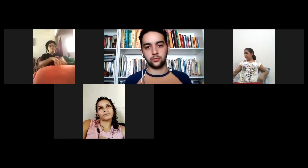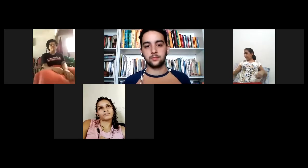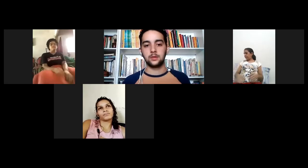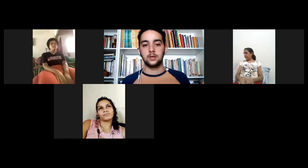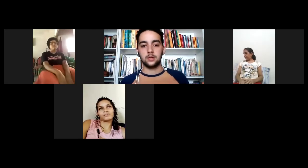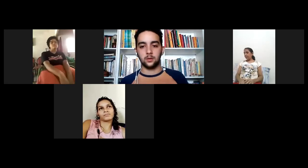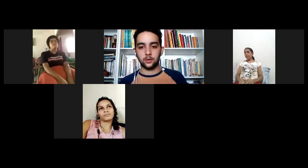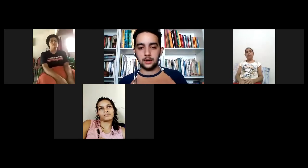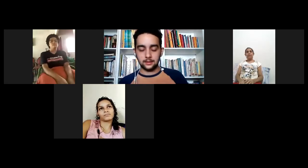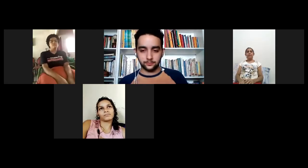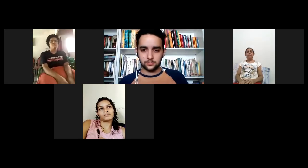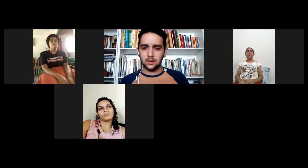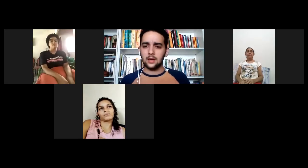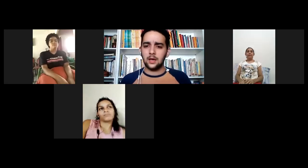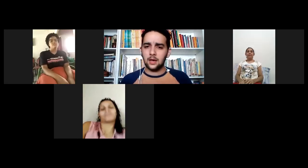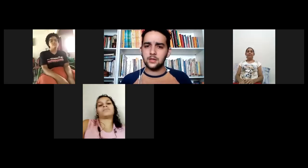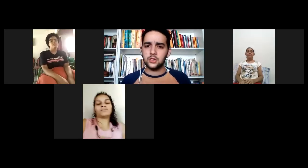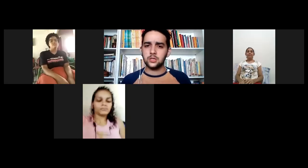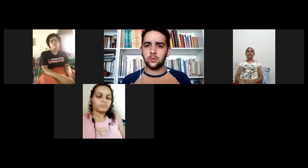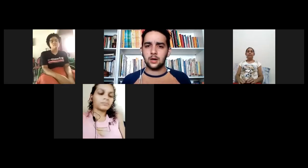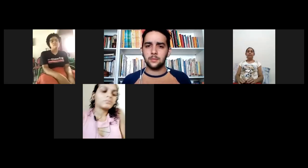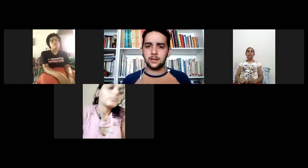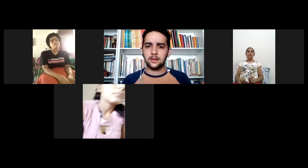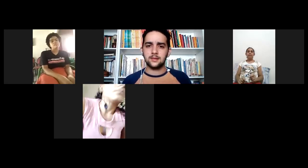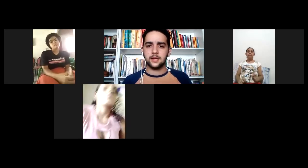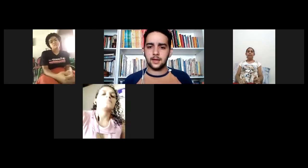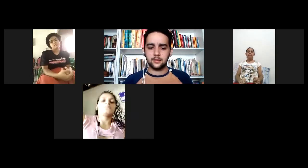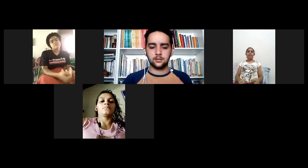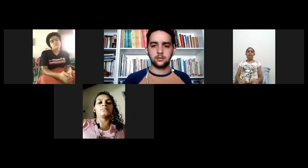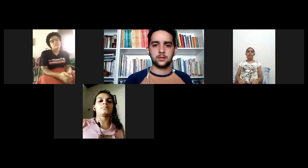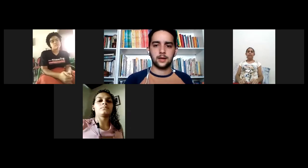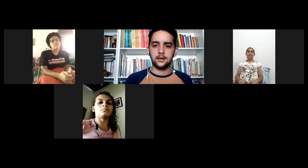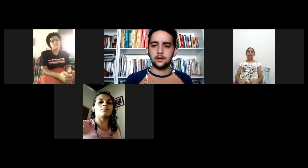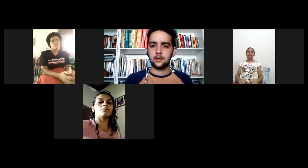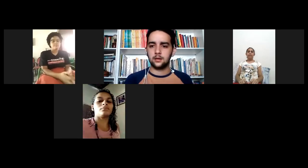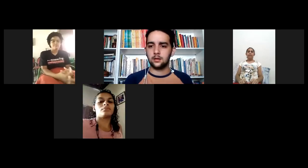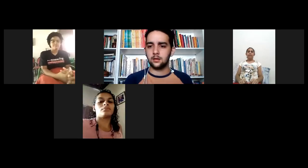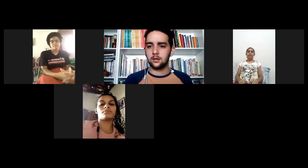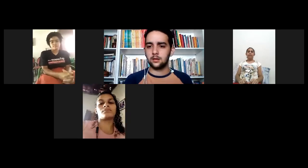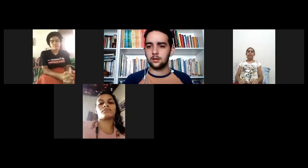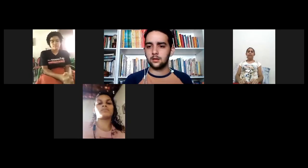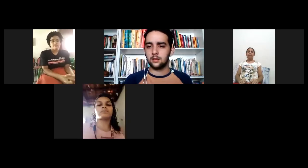junto. Então bora lá. Edjane, tua câmera tá desligada. Tu tá aí?